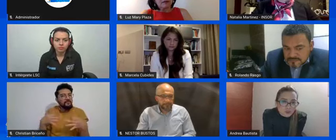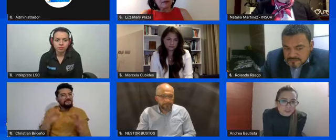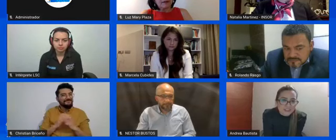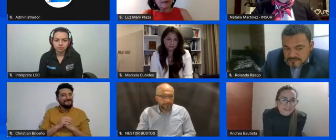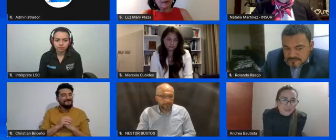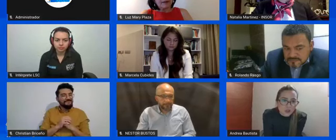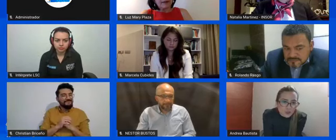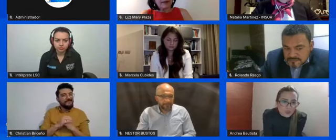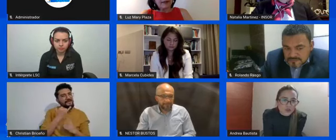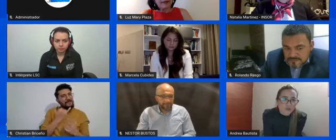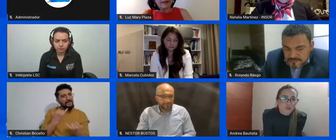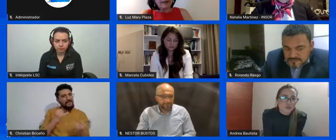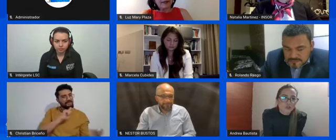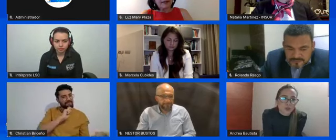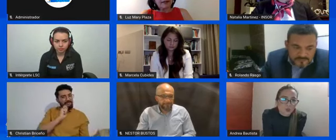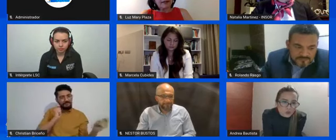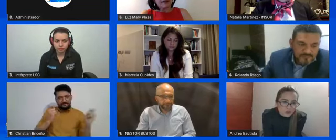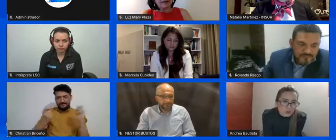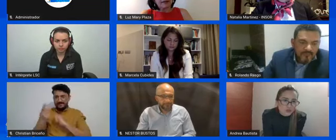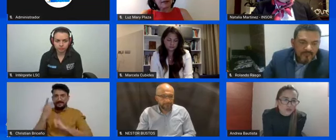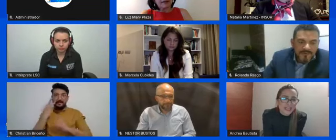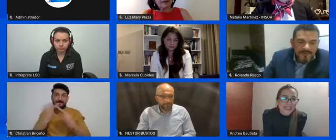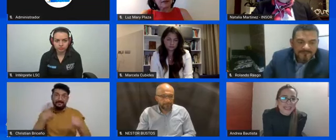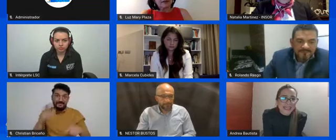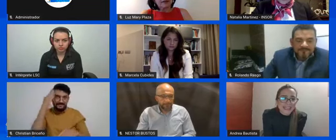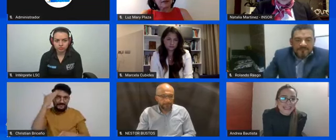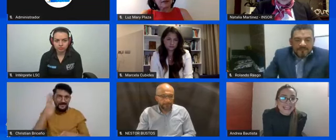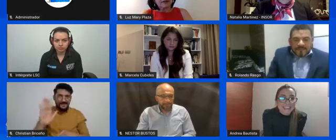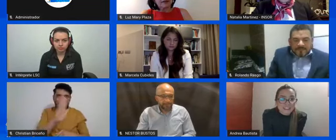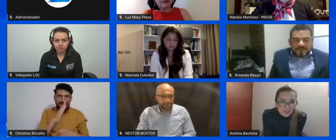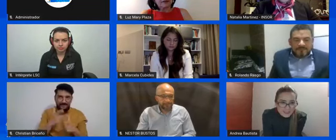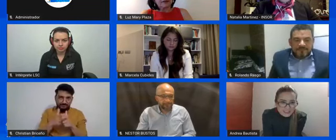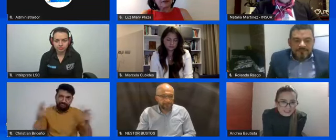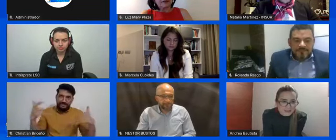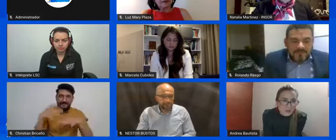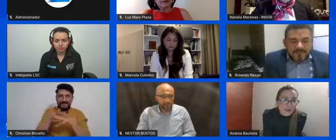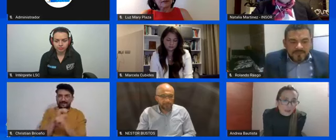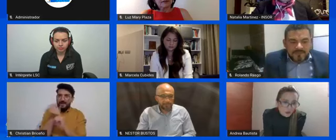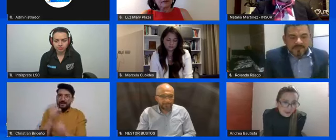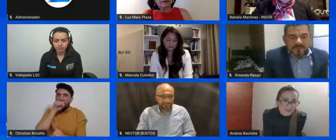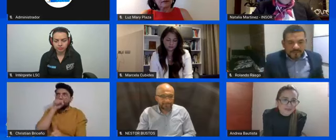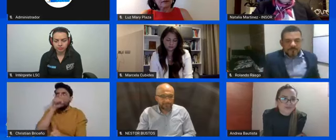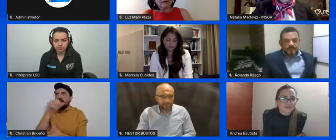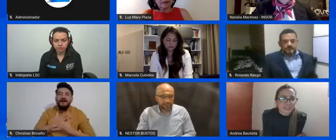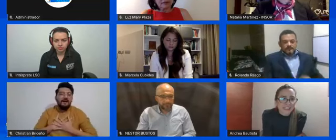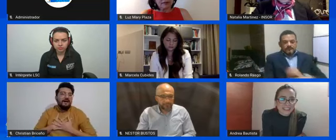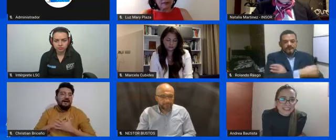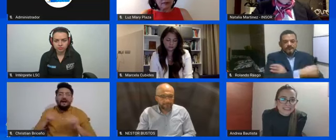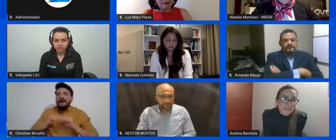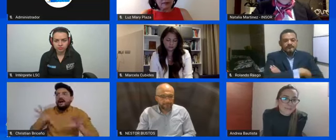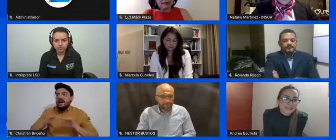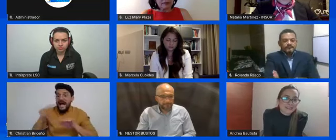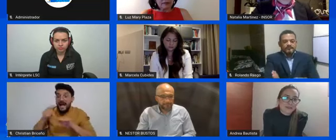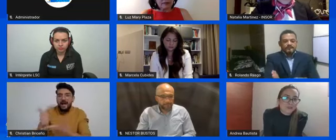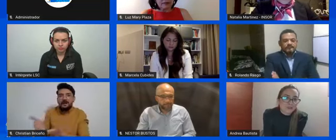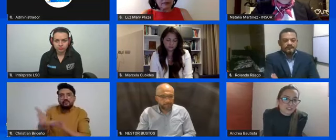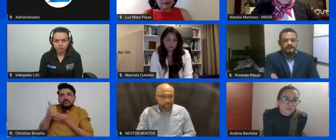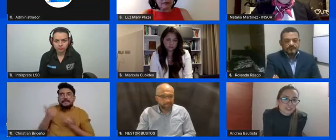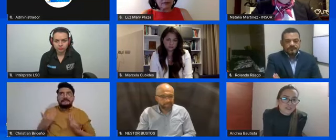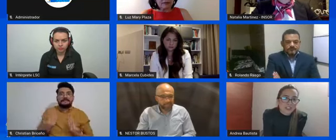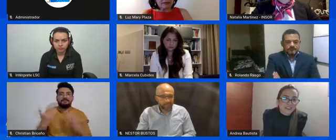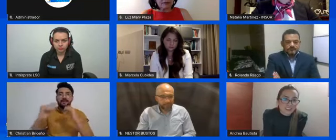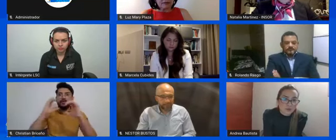no había muchos recursos tecnológicos, muchos productos, y el después o el